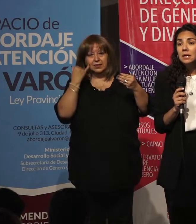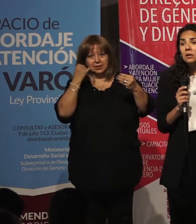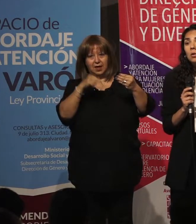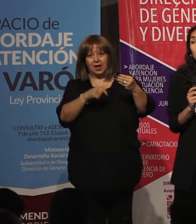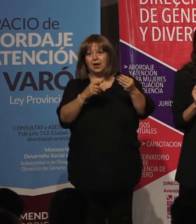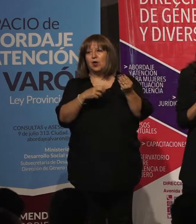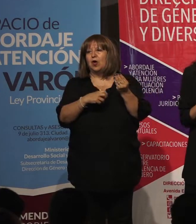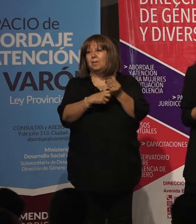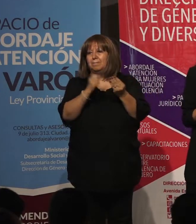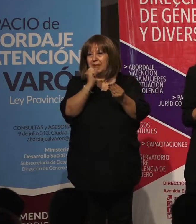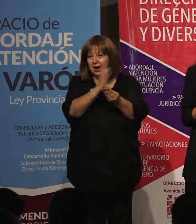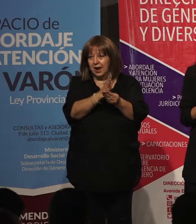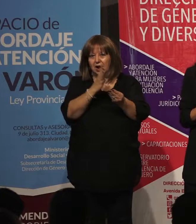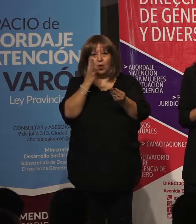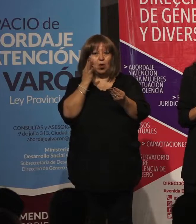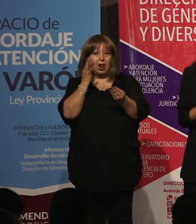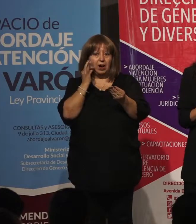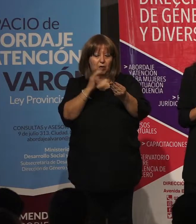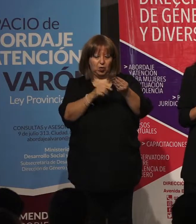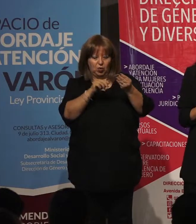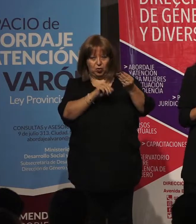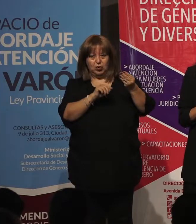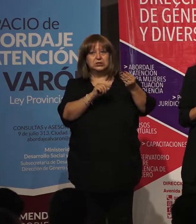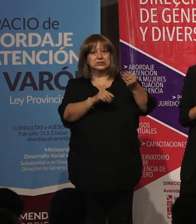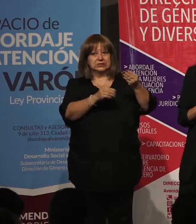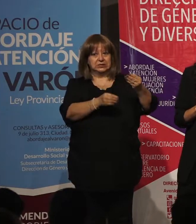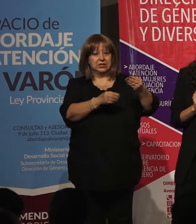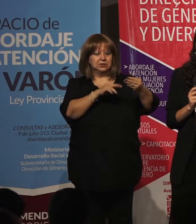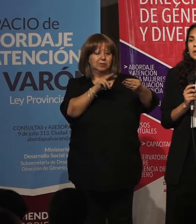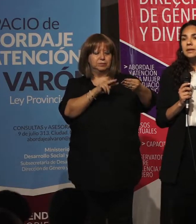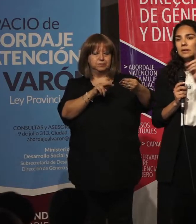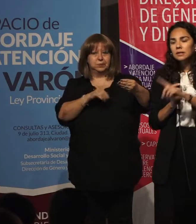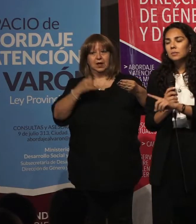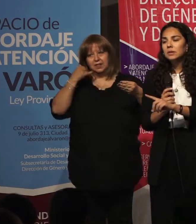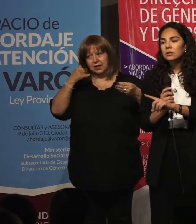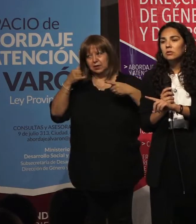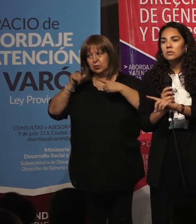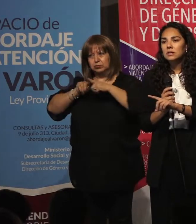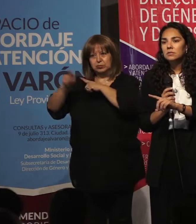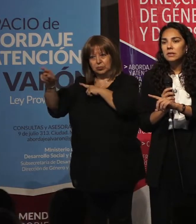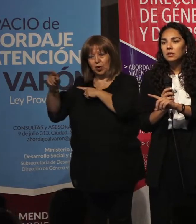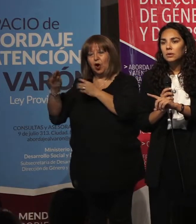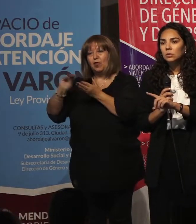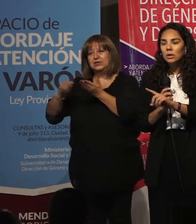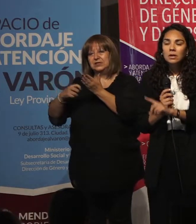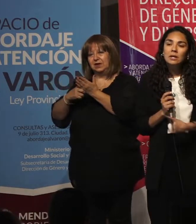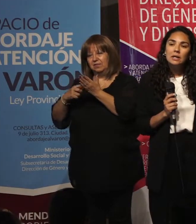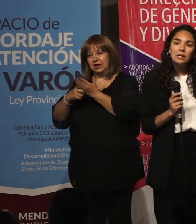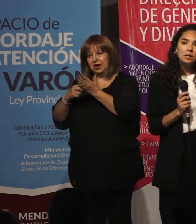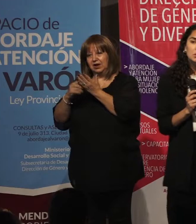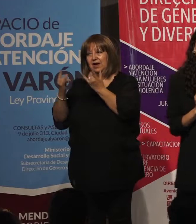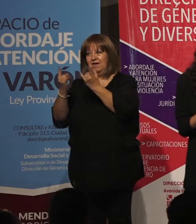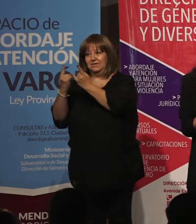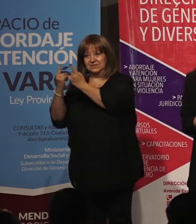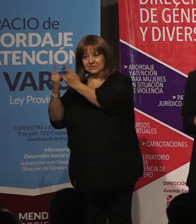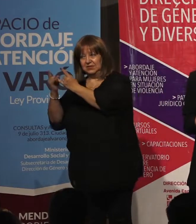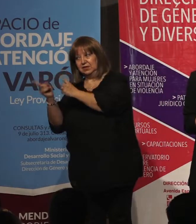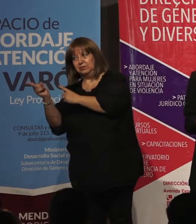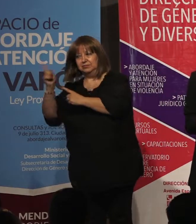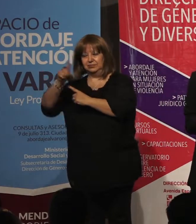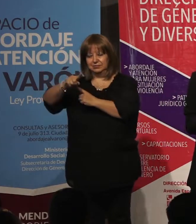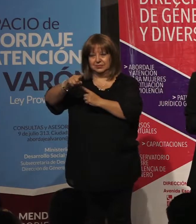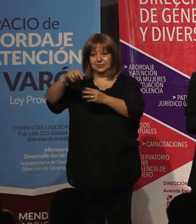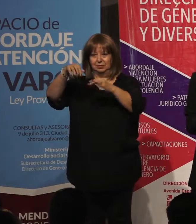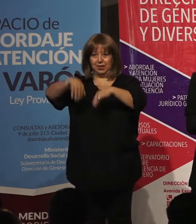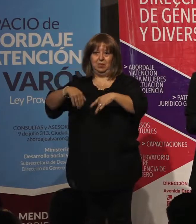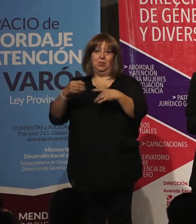incidencia penal o un delito, ¿sí? En ese momento Emiliana se comunica directamente con la Oficina Fiscal Virtual y le damos ingreso